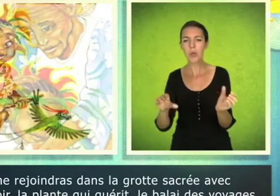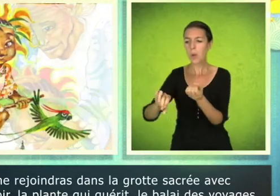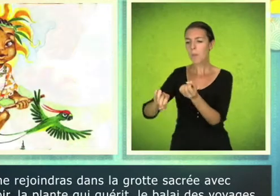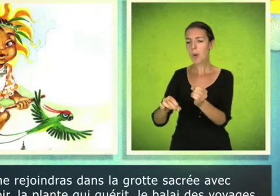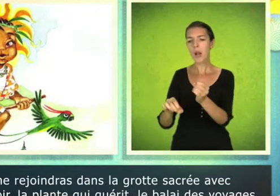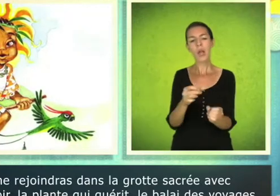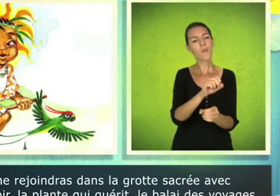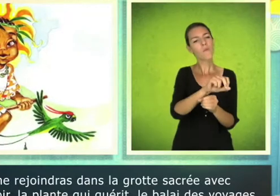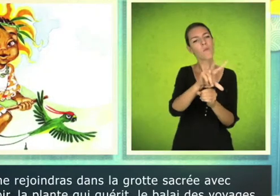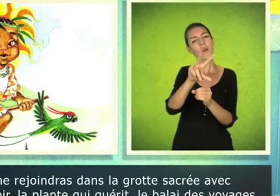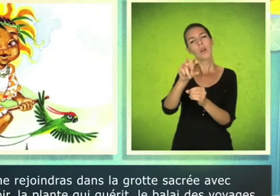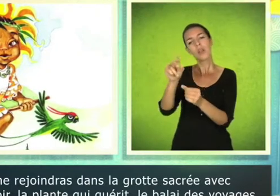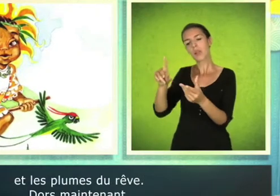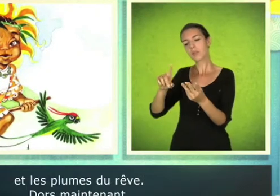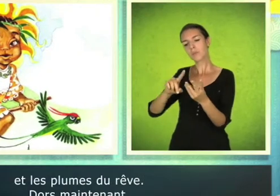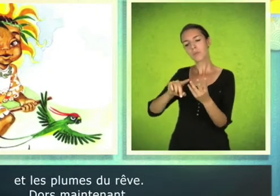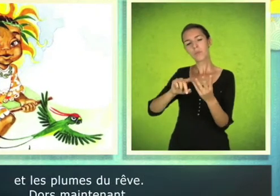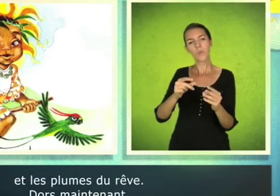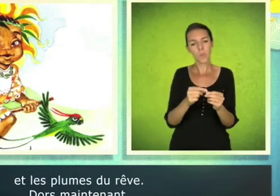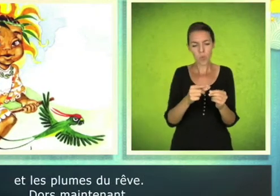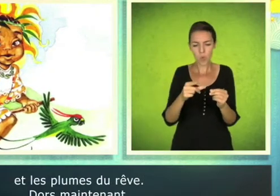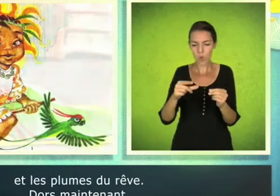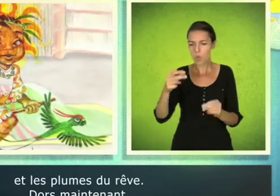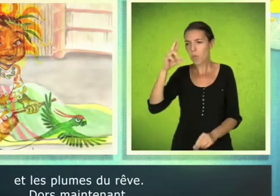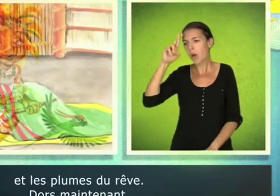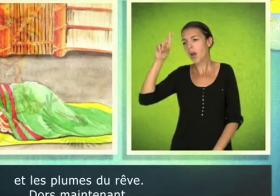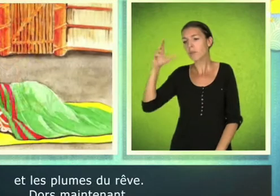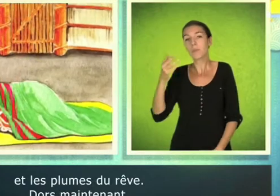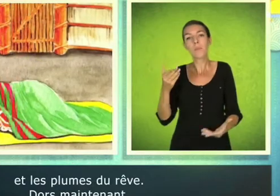le balai des voyages et les plumes du rêve.